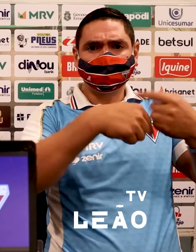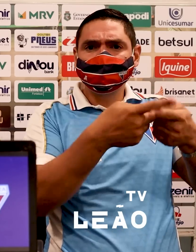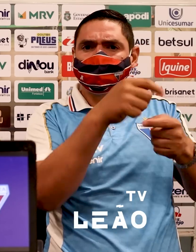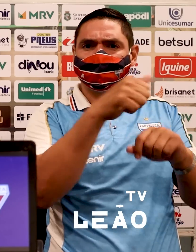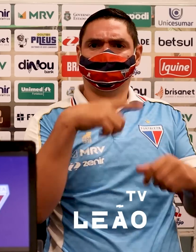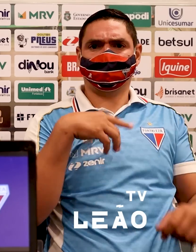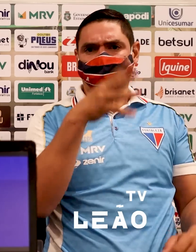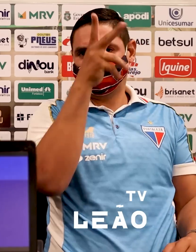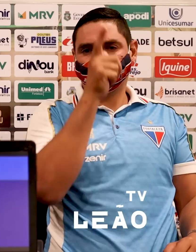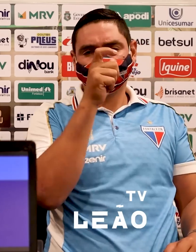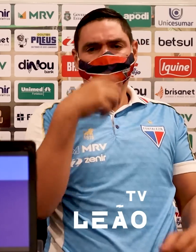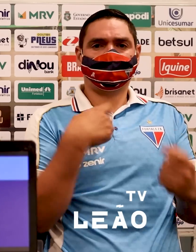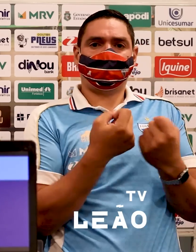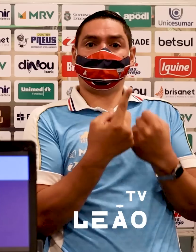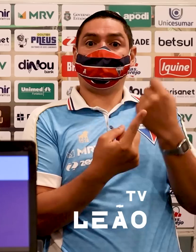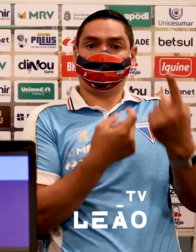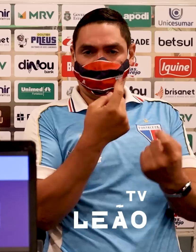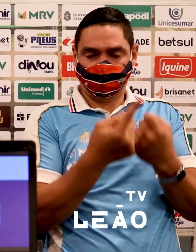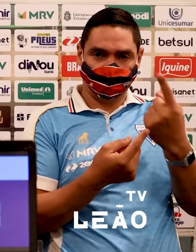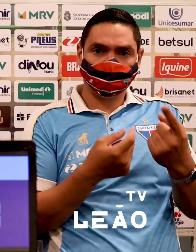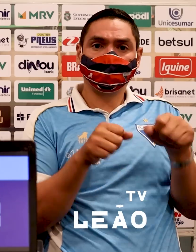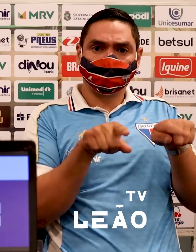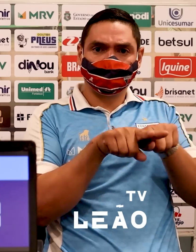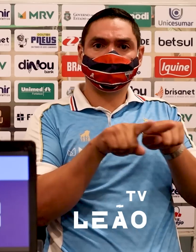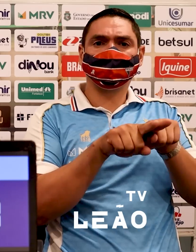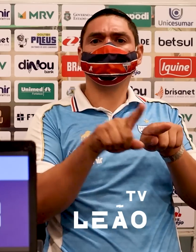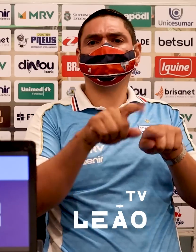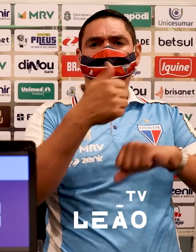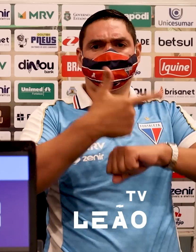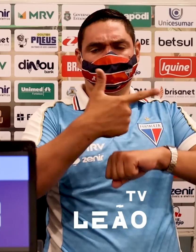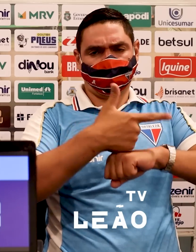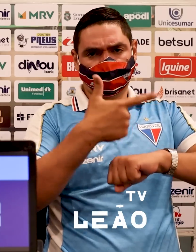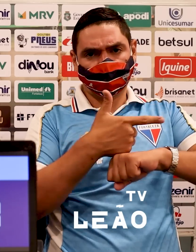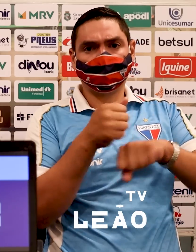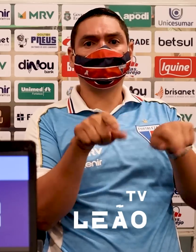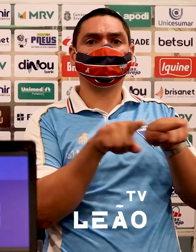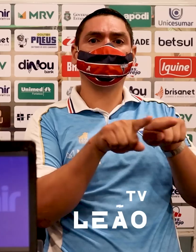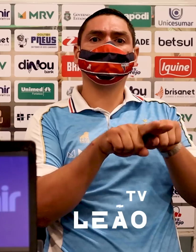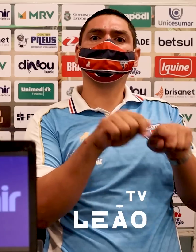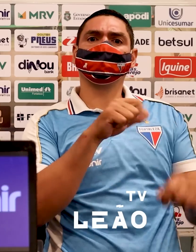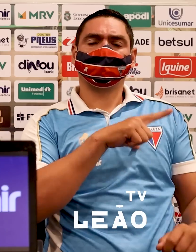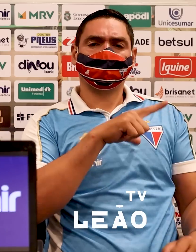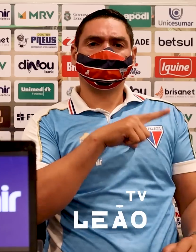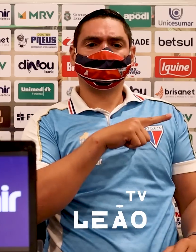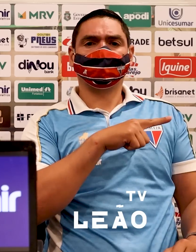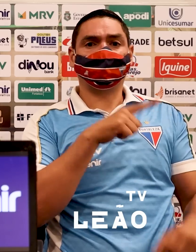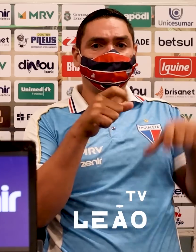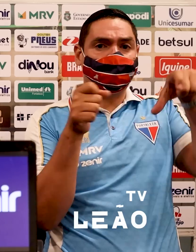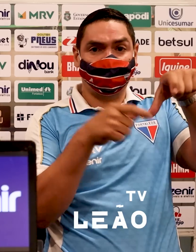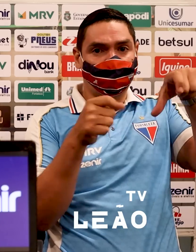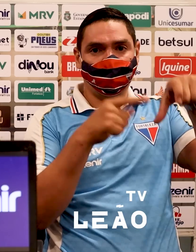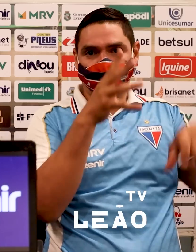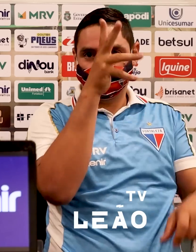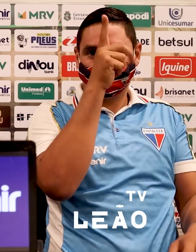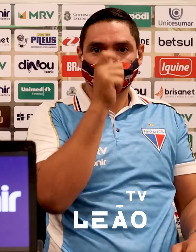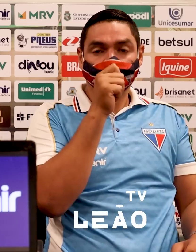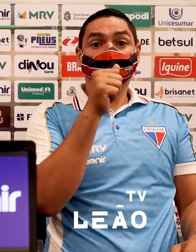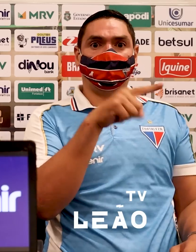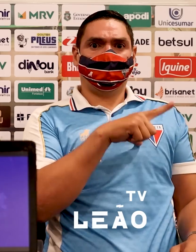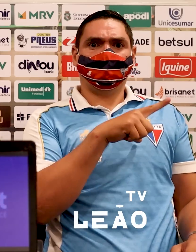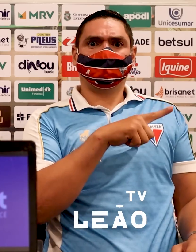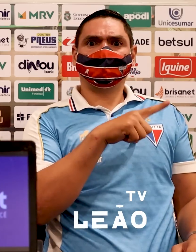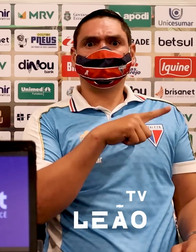tampoco, halló, creó muchas situaciones de gol. O segundo tiempo, o gol de adversario fue